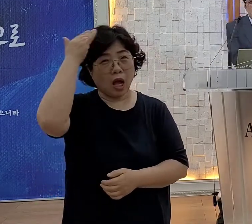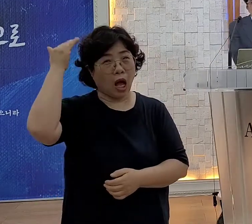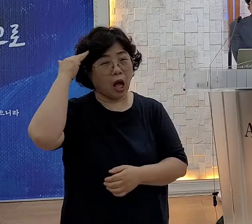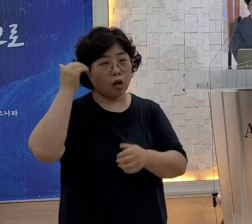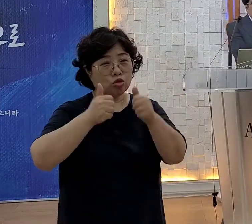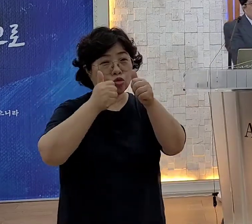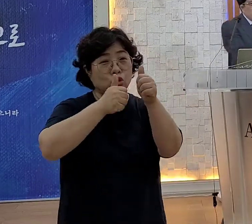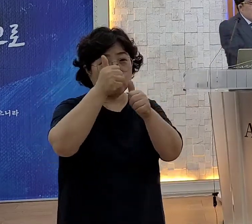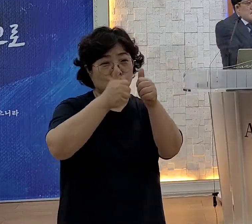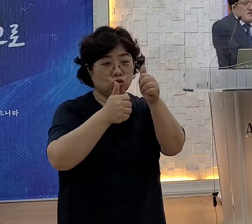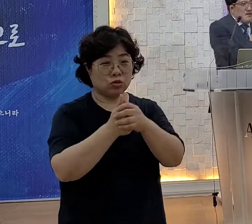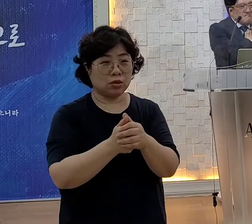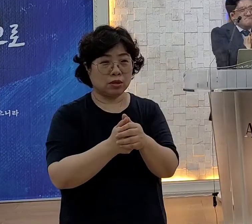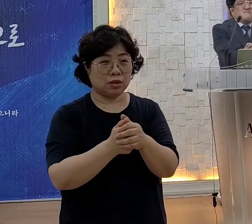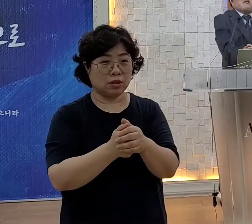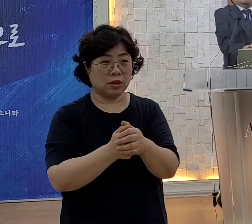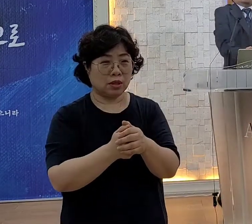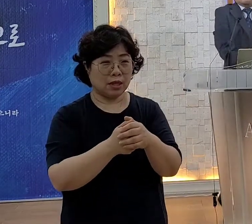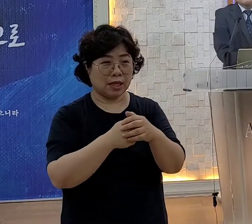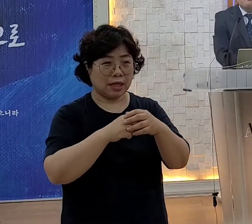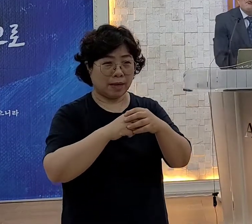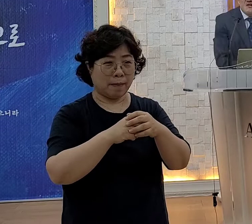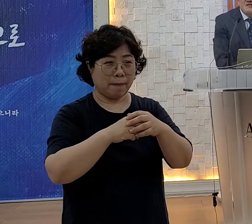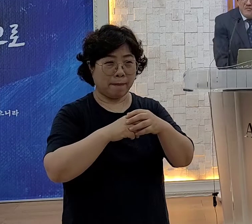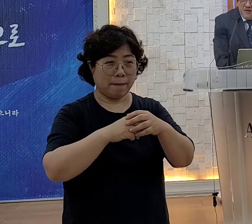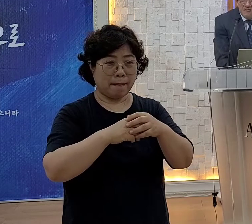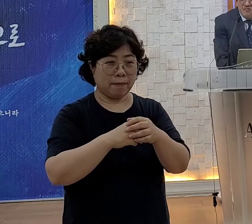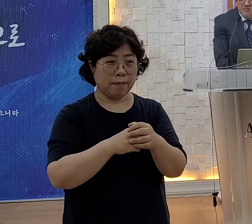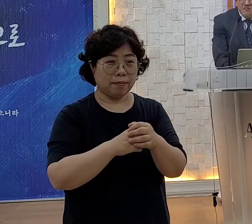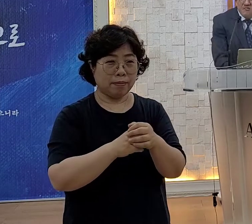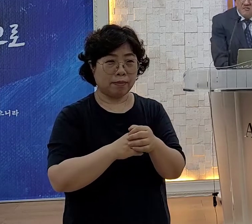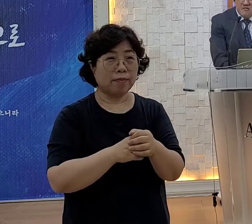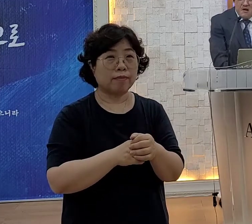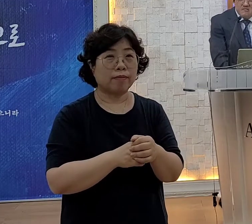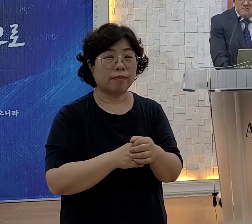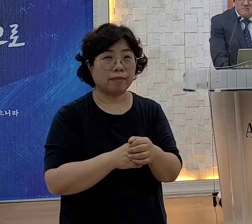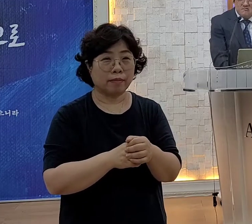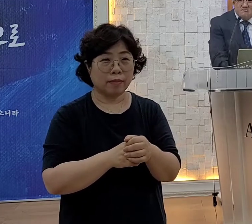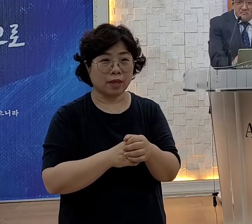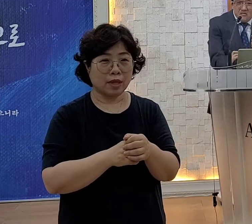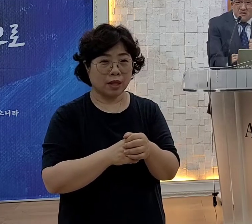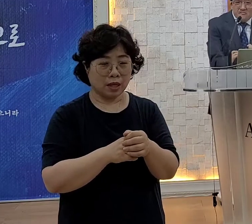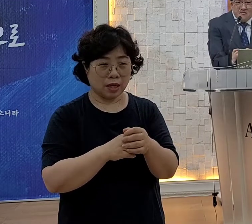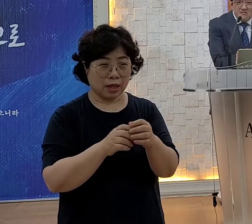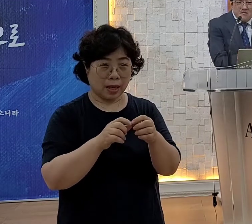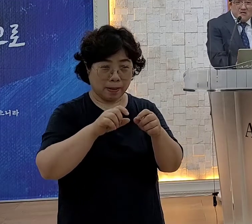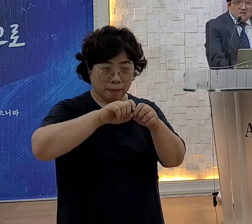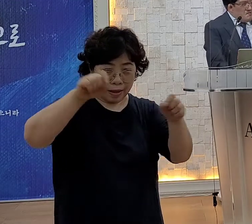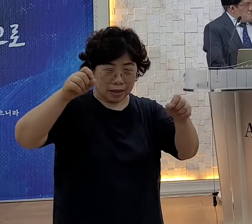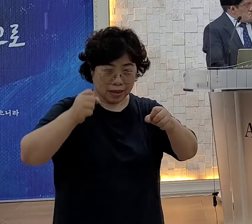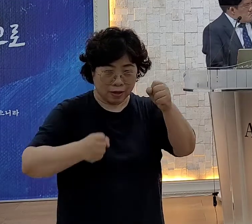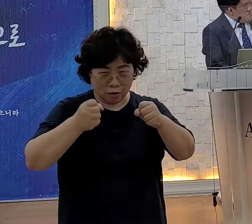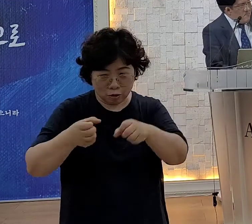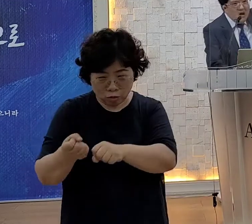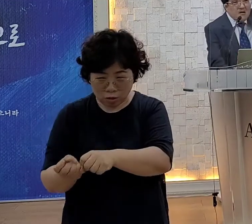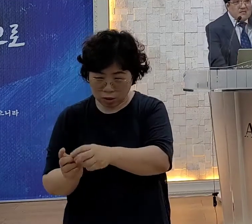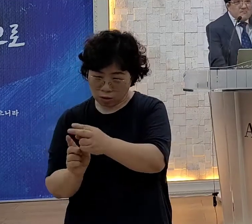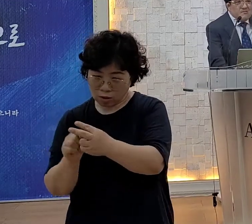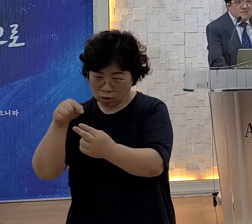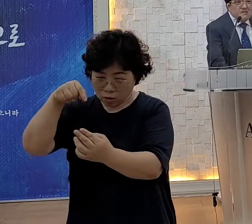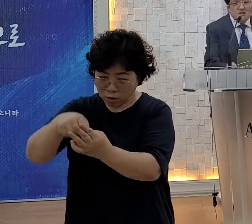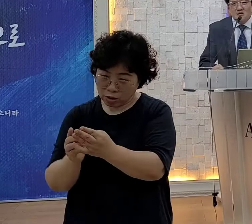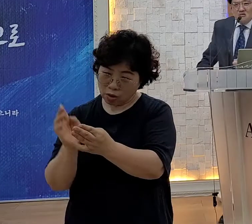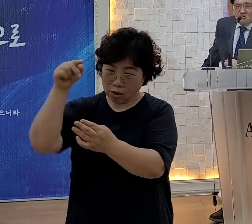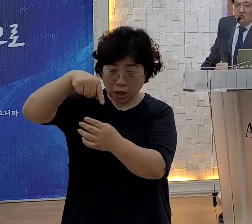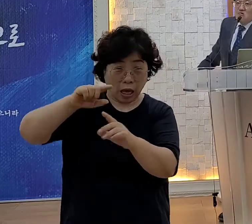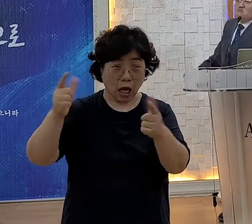36이라는 게 뭐 장대 해가지고 막 이렇게 올라가는 거 말고 아시죠? 그 높이뛰기가 뭔지 그 바가